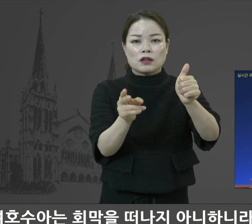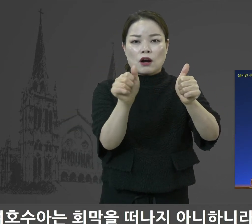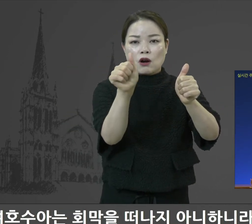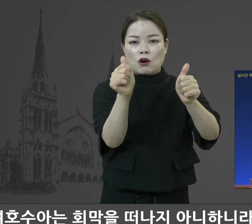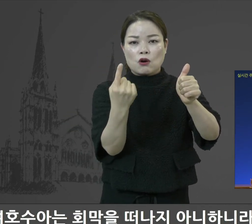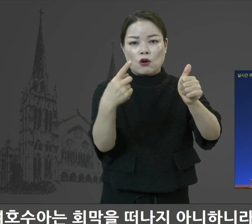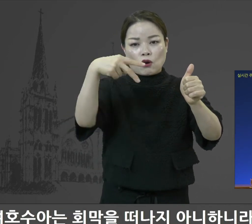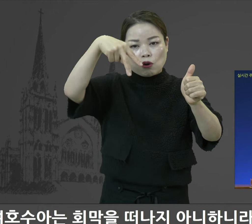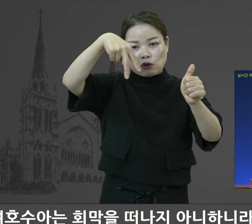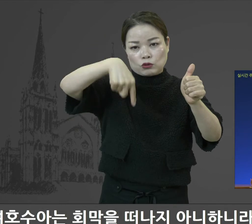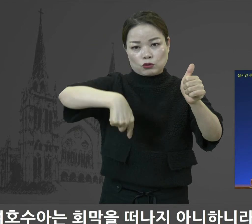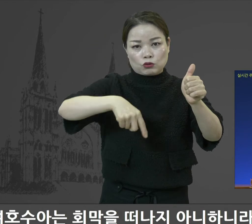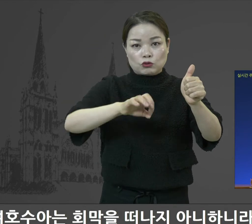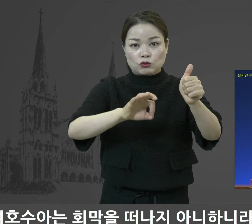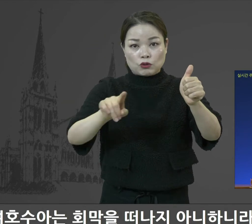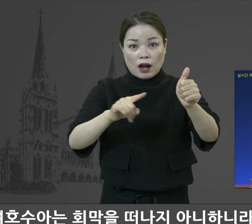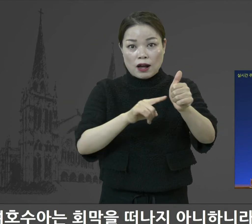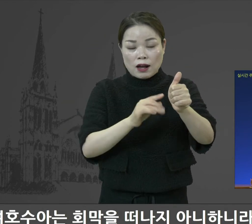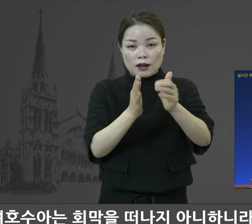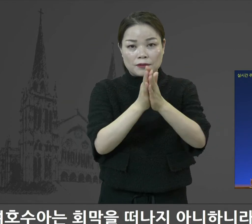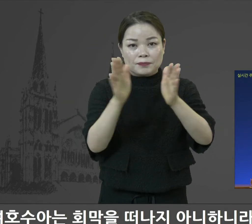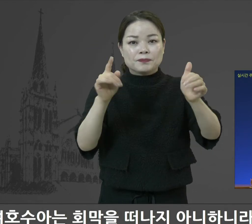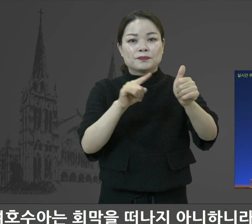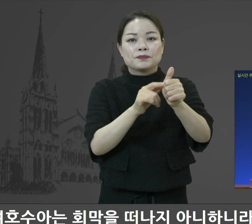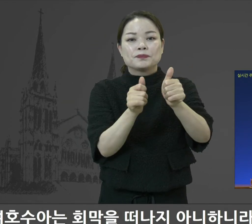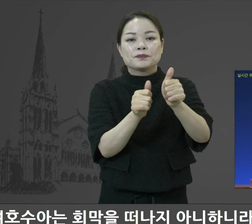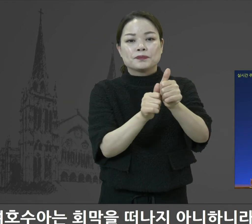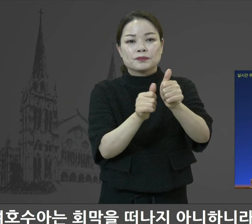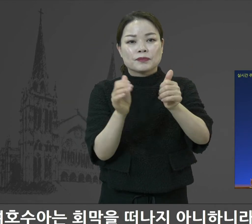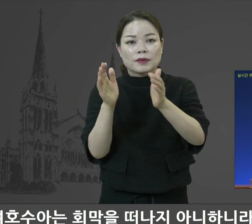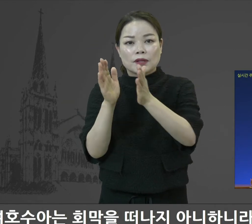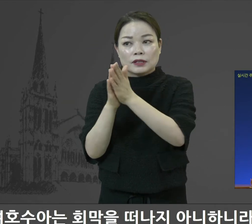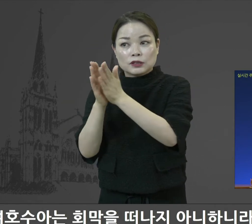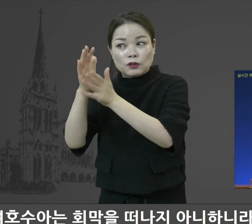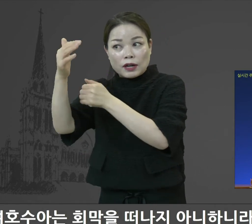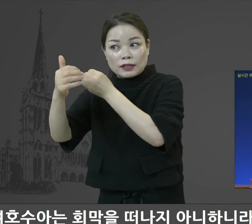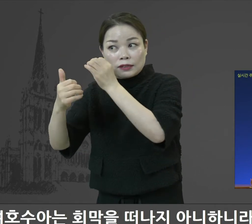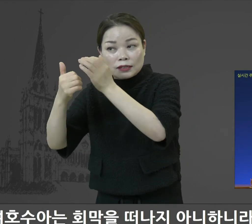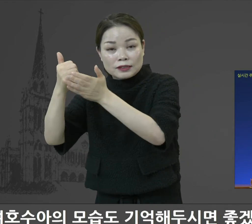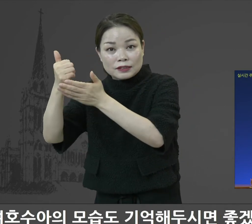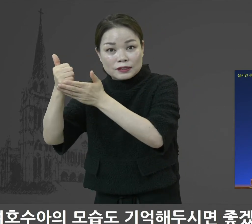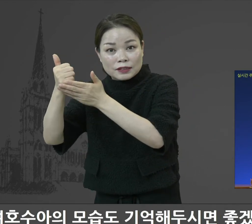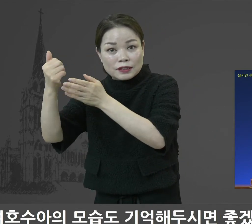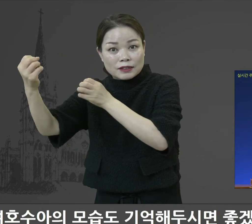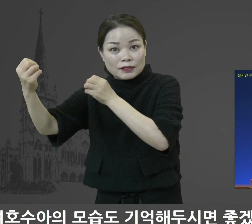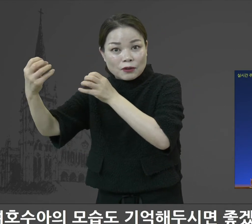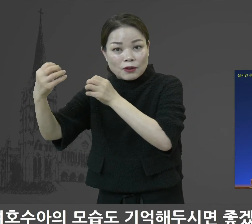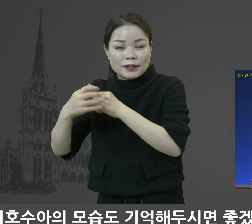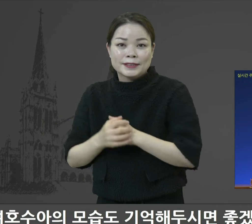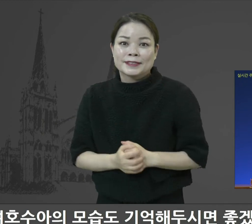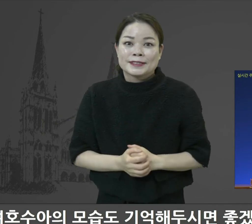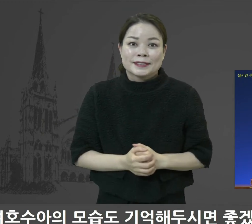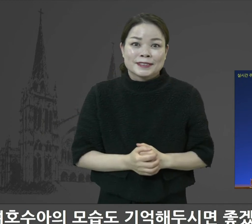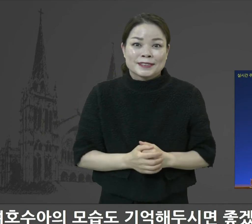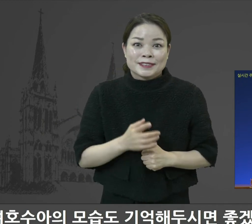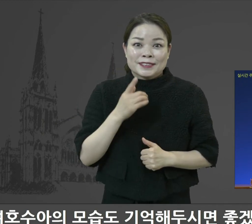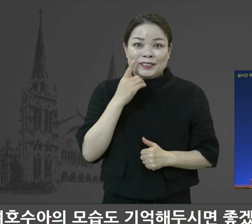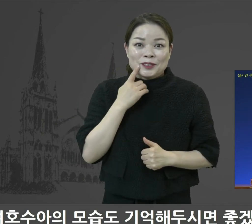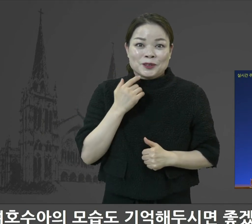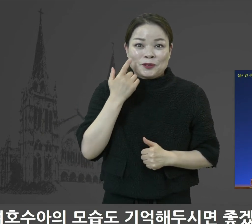담아두시면 좋겠습니다. 모세가 친구처럼 하나님과 대면해서 얘기했다. 부럽지